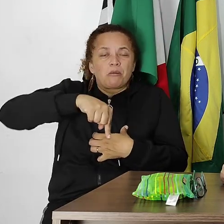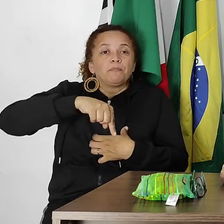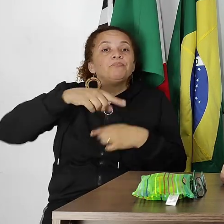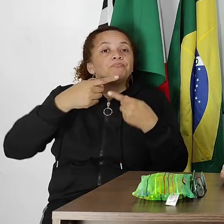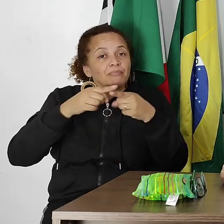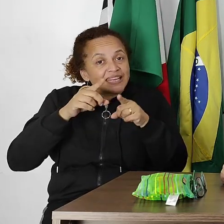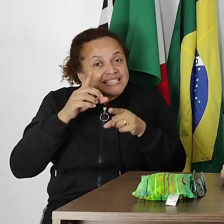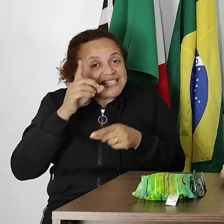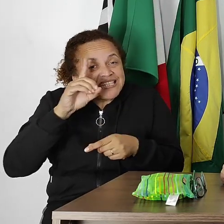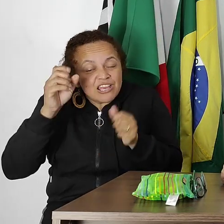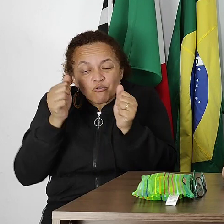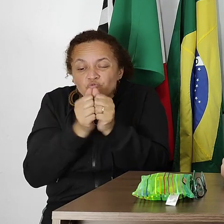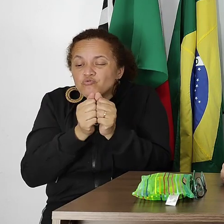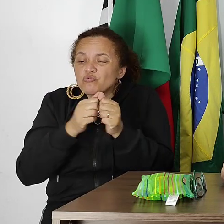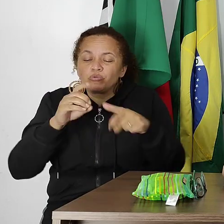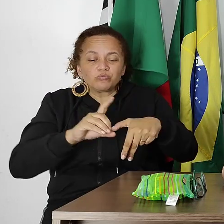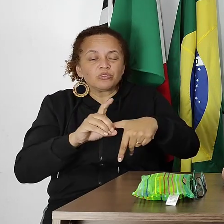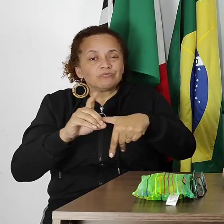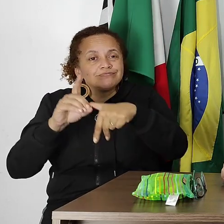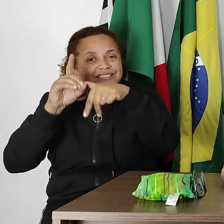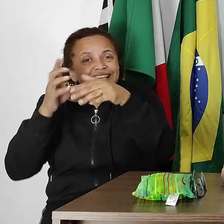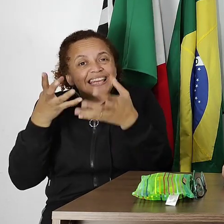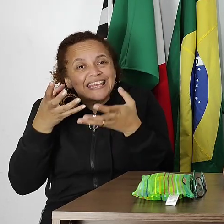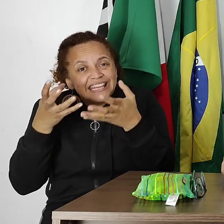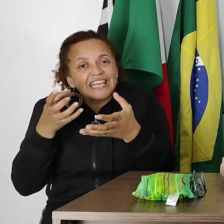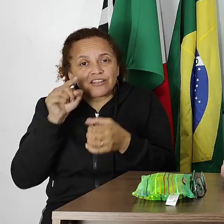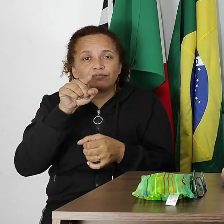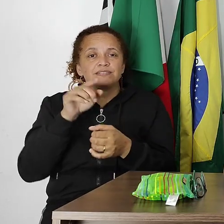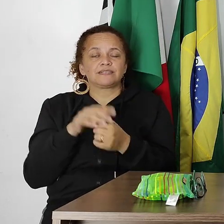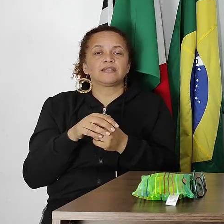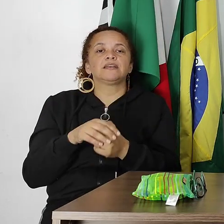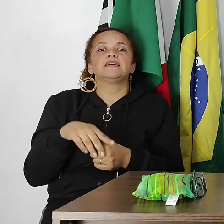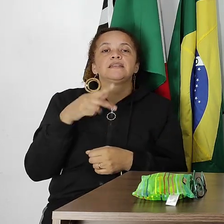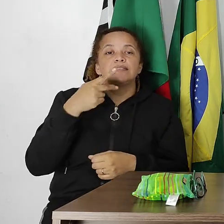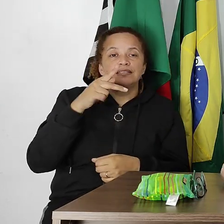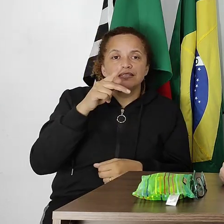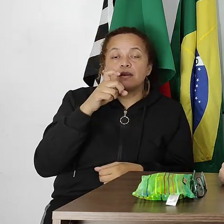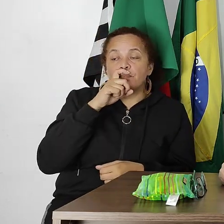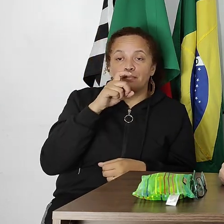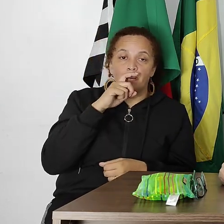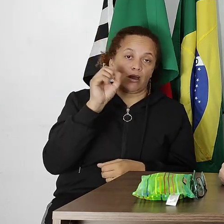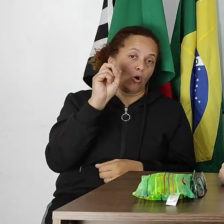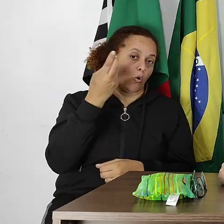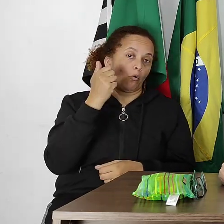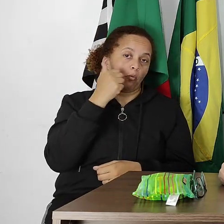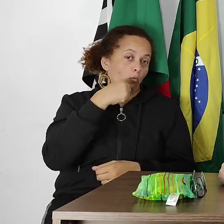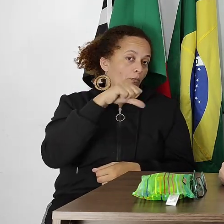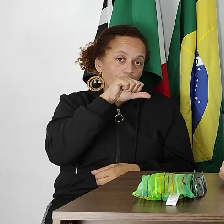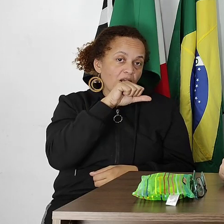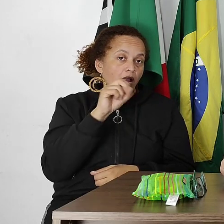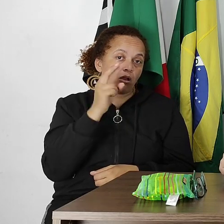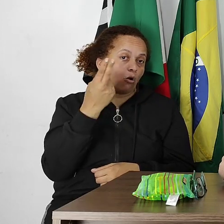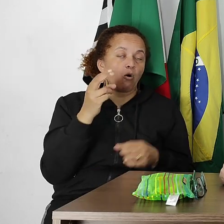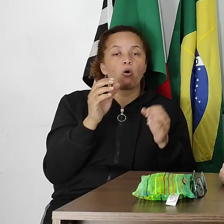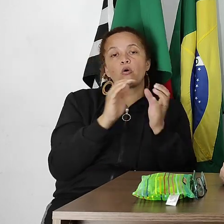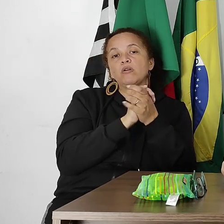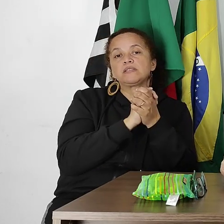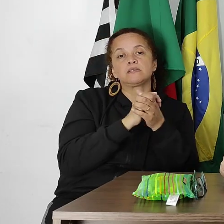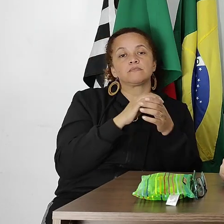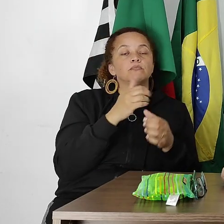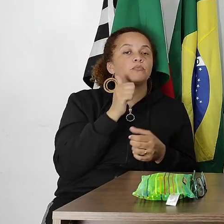lá. Seu pai, sua mãe, a sua esposa, os seus filhos podiam não estar lá, mas o Senhor estava lá com você. Ele só estava